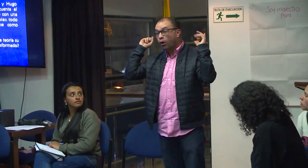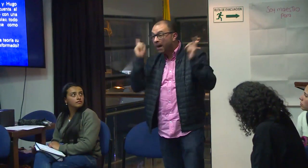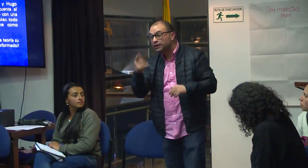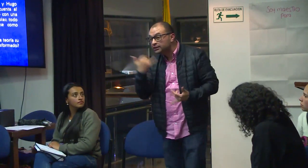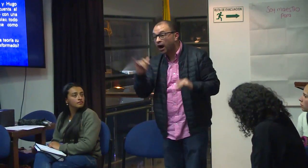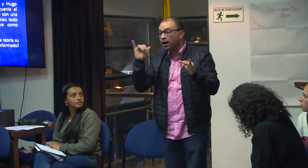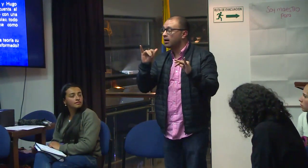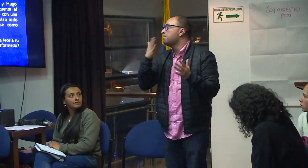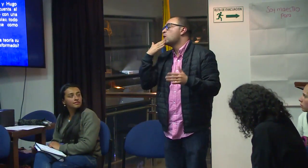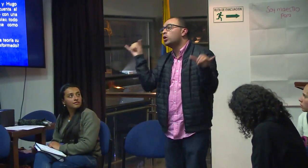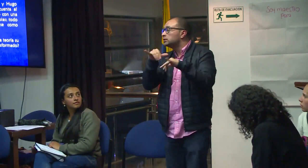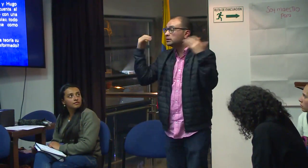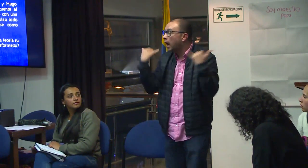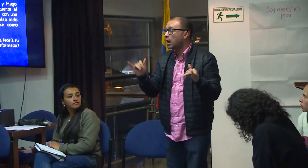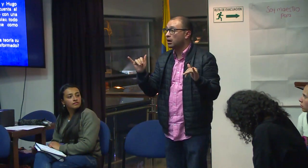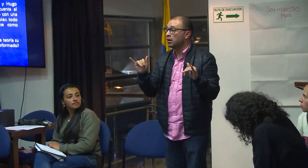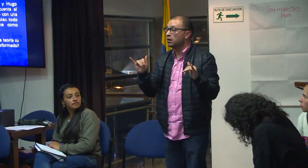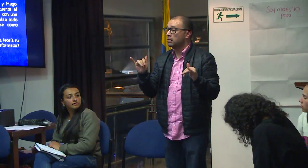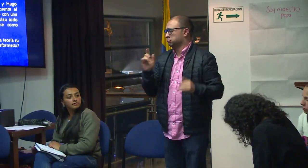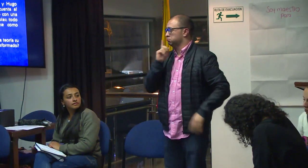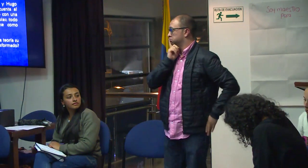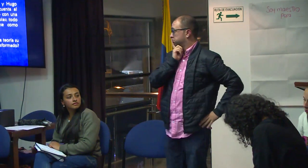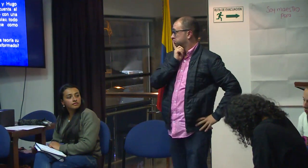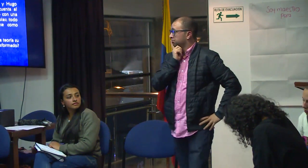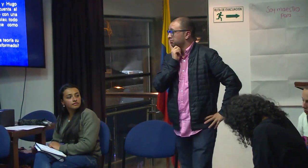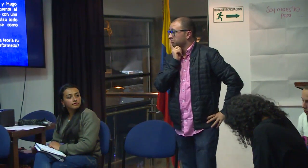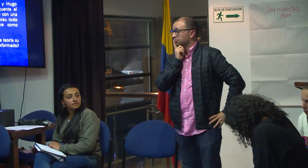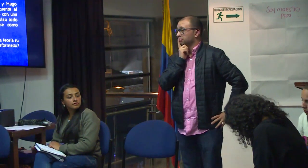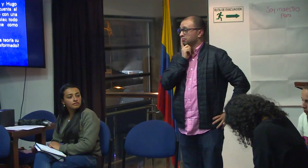Porque es que es la comunicación, es esa la razón.